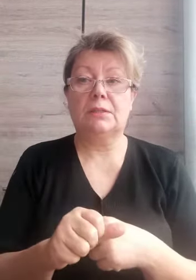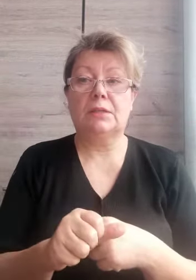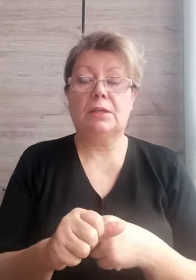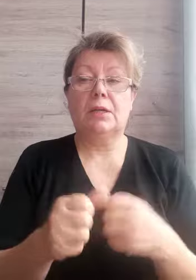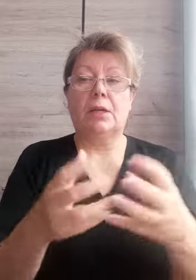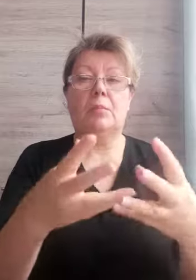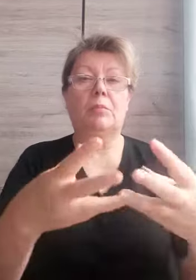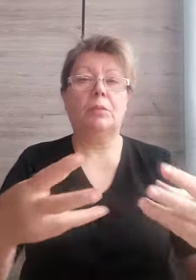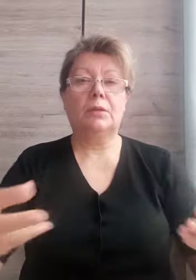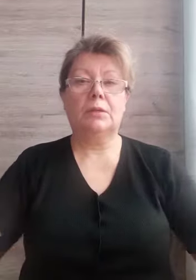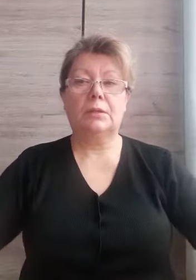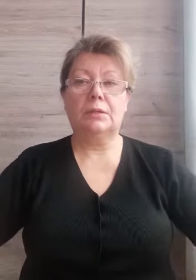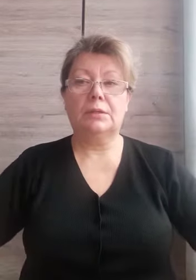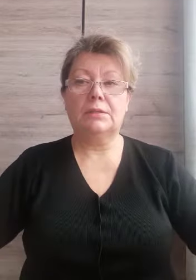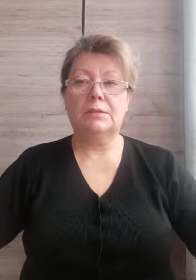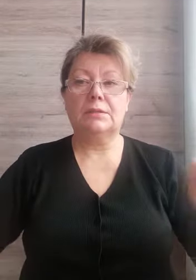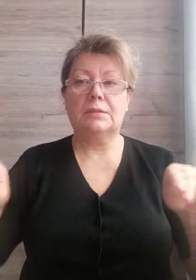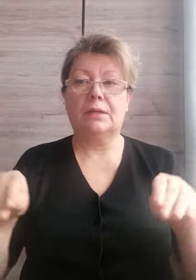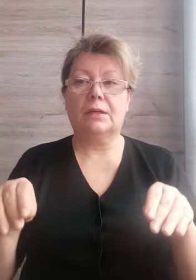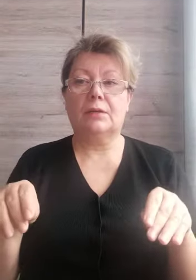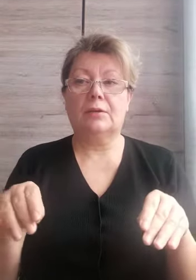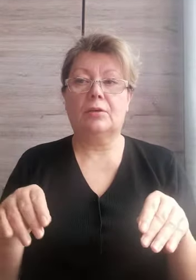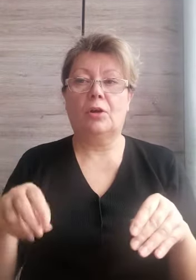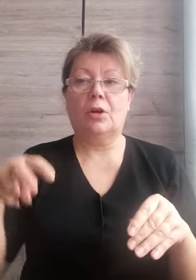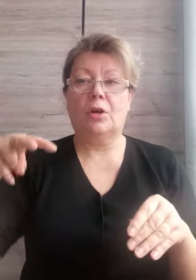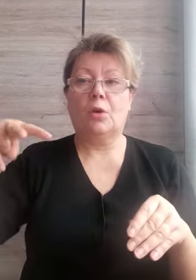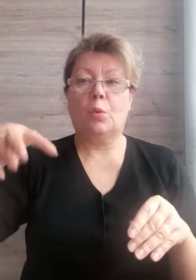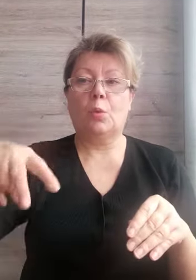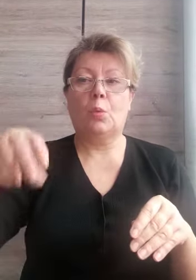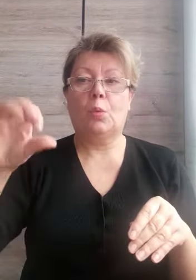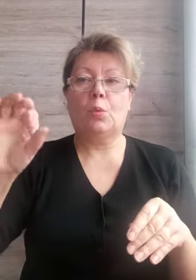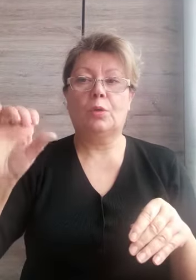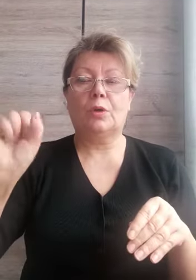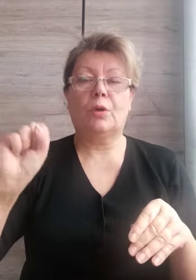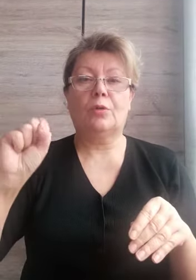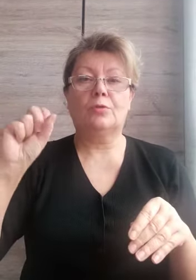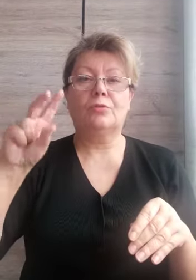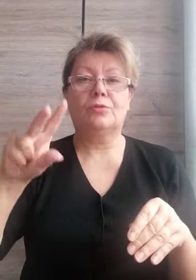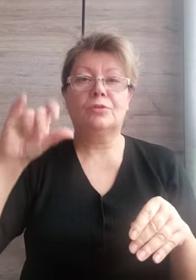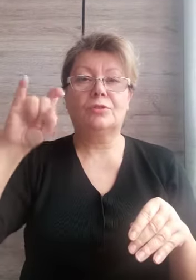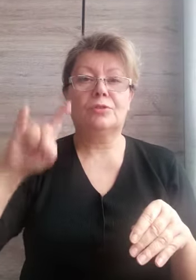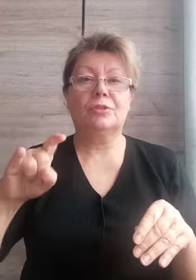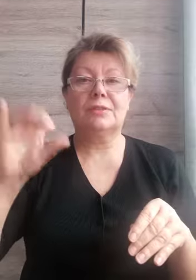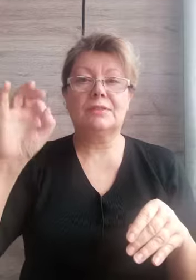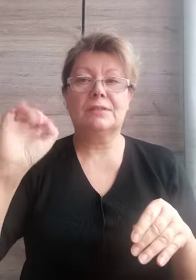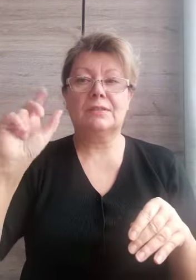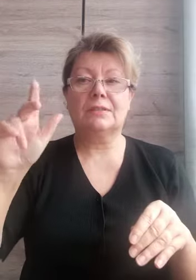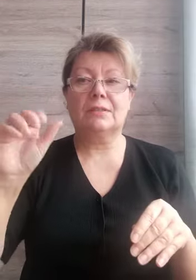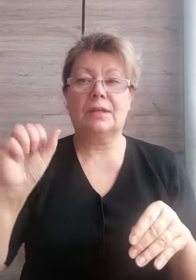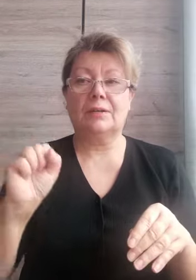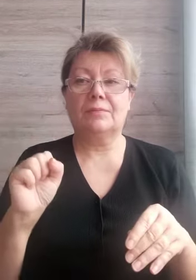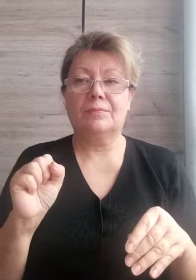magaista kulturystka.